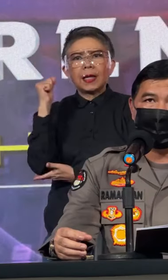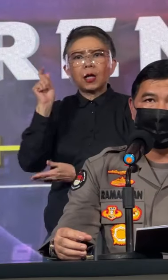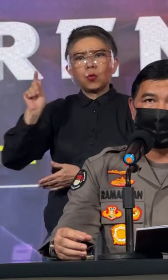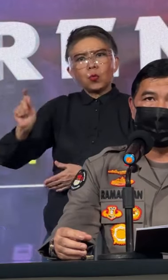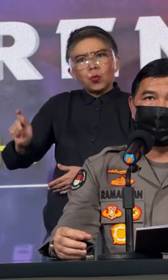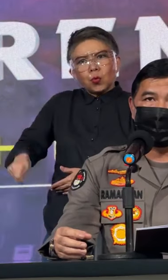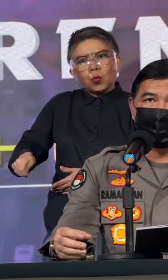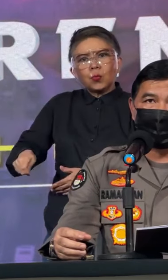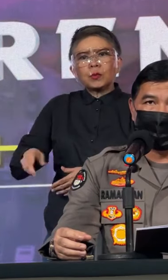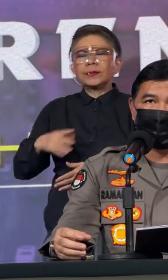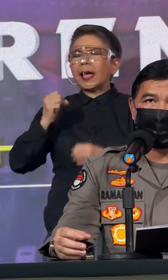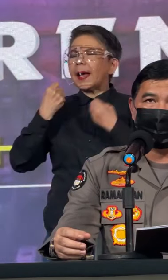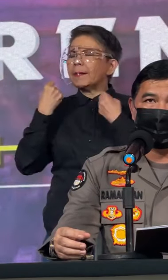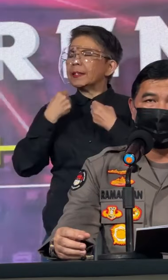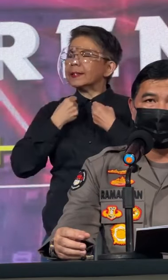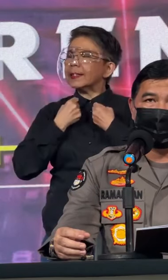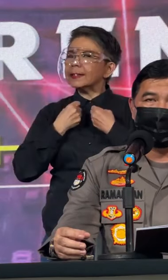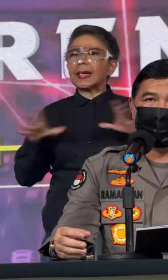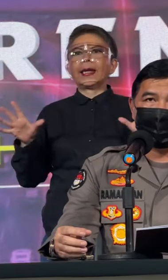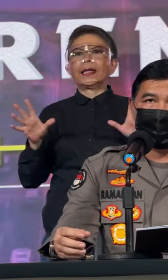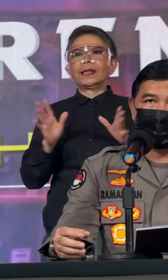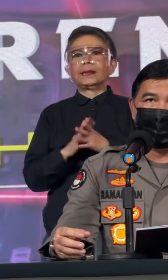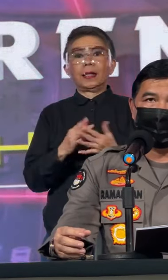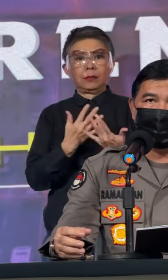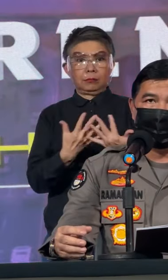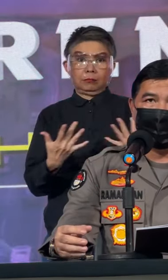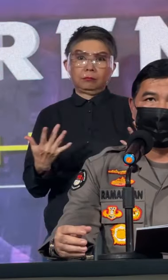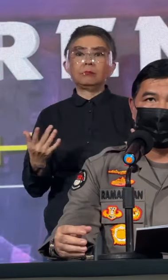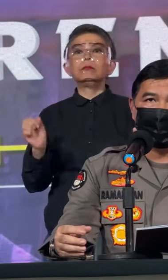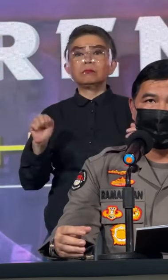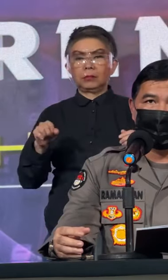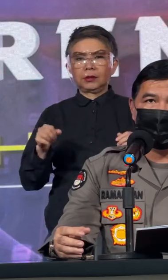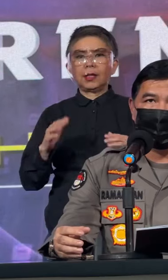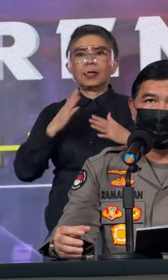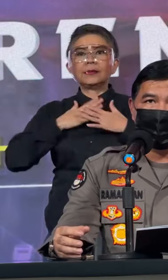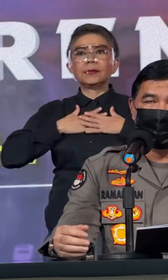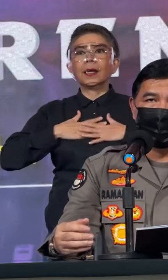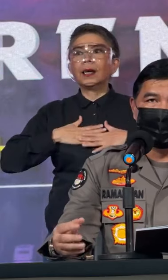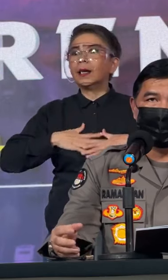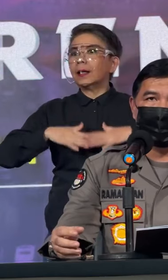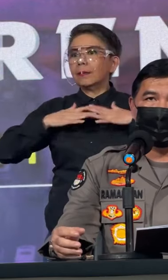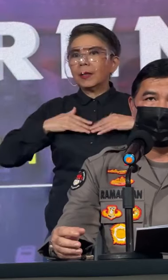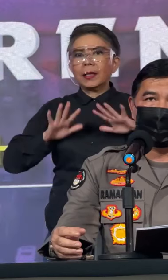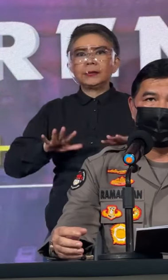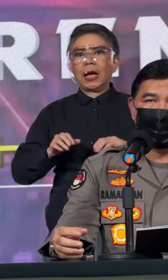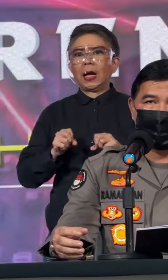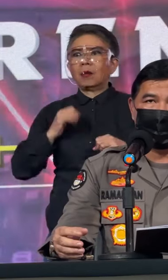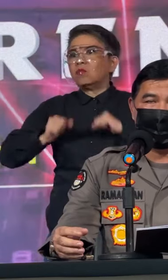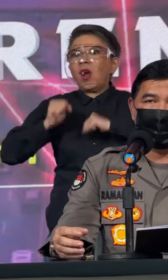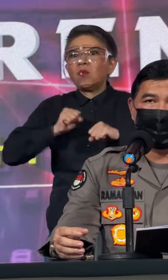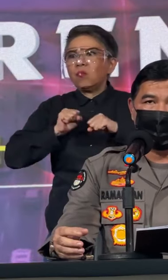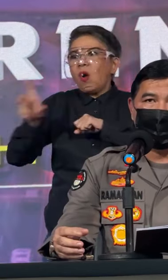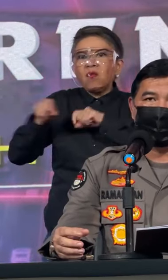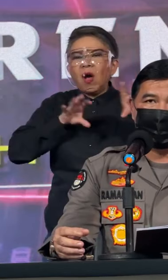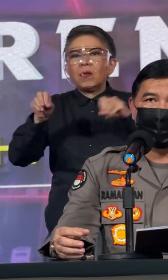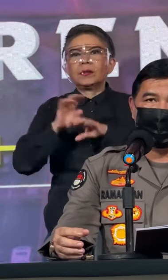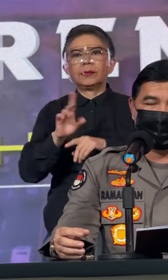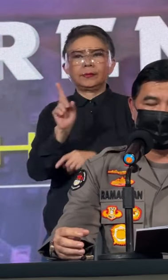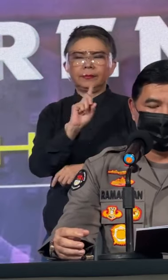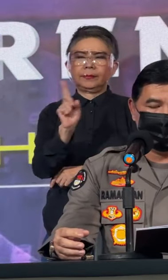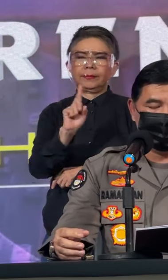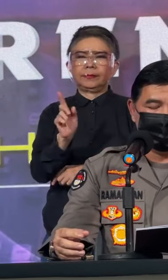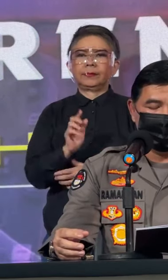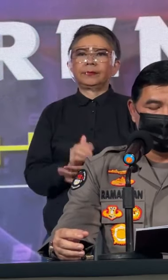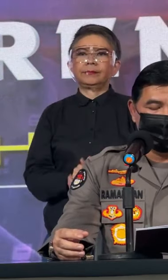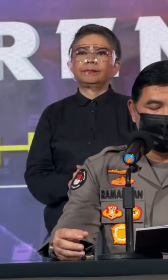ini sampai tuntas dan masyarakat bisa menahan diri untuk tidak melakukan aksi